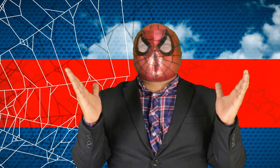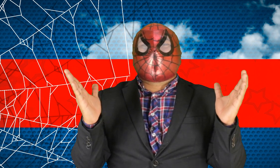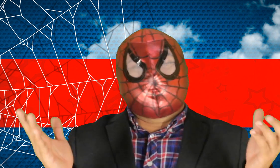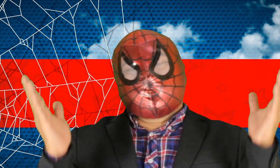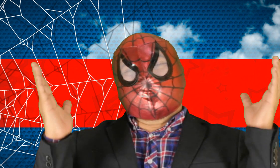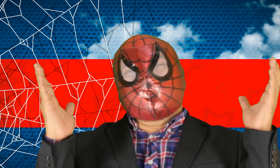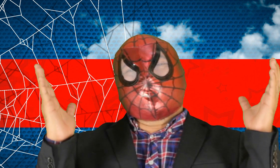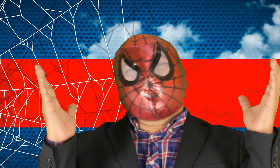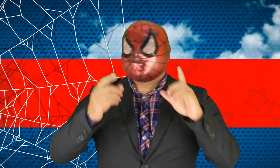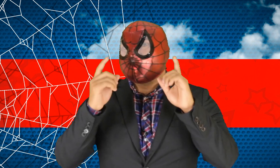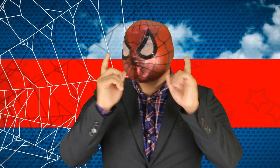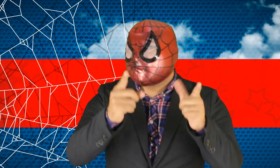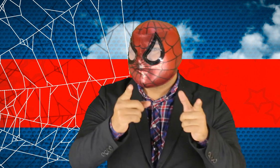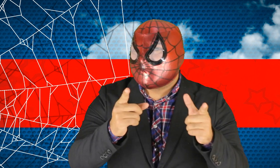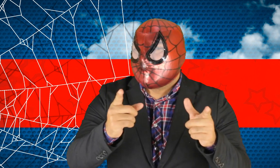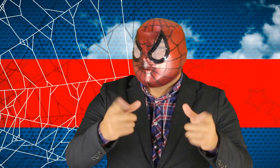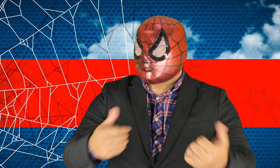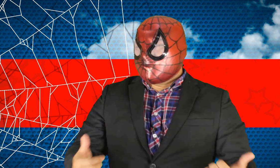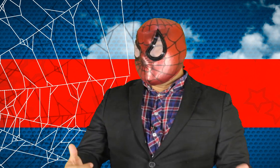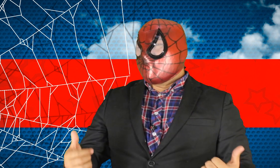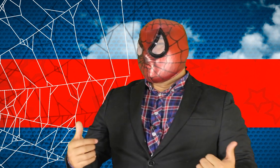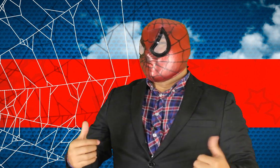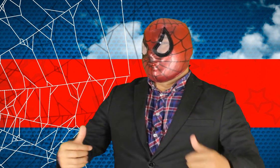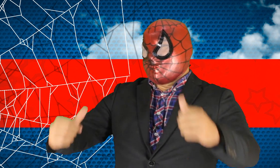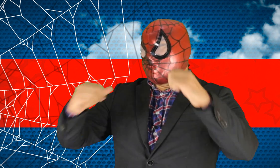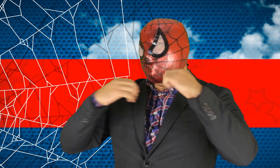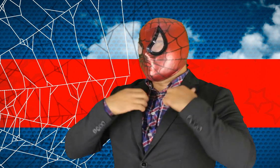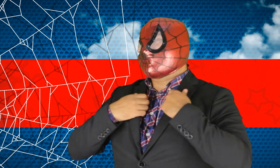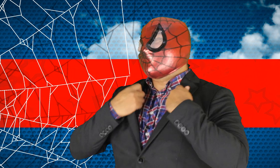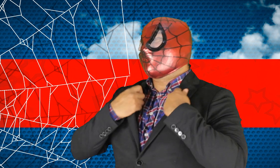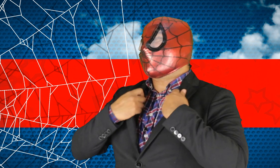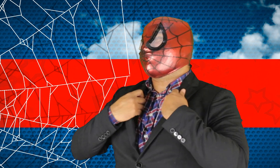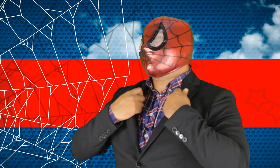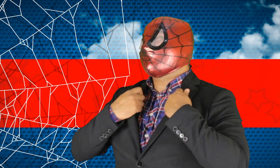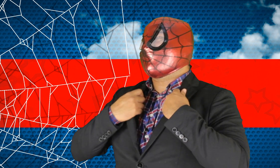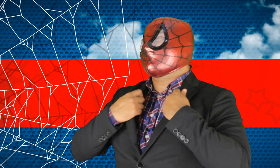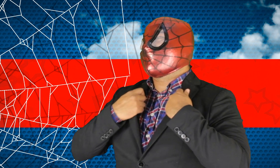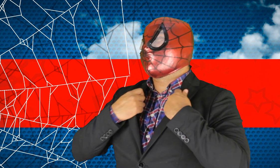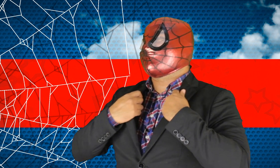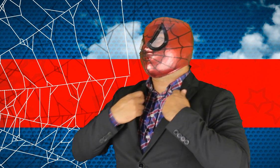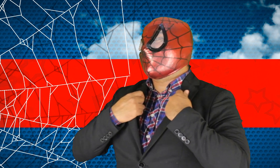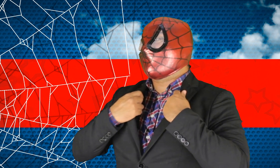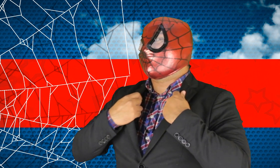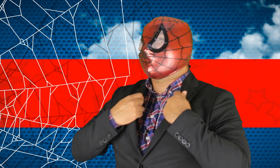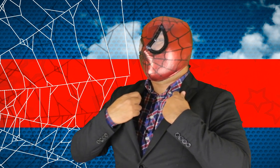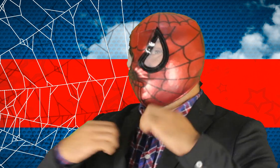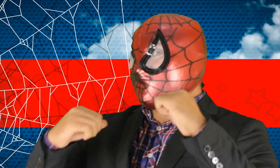reguladores. Y de esa forma, su amigo y próximo gran presidente municipal, o sea,